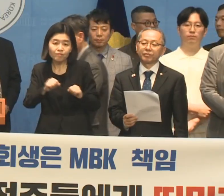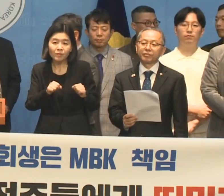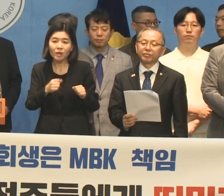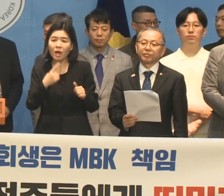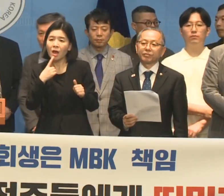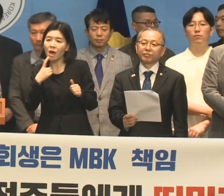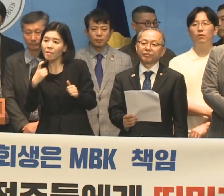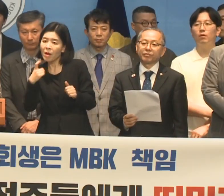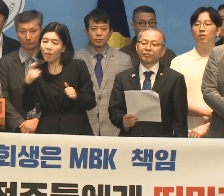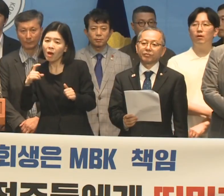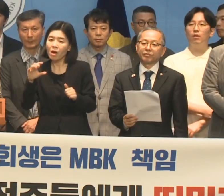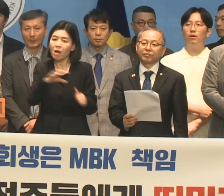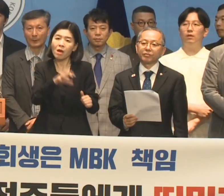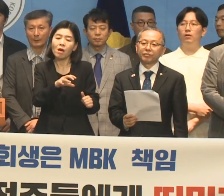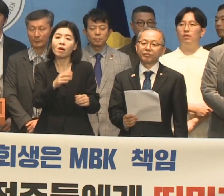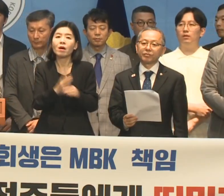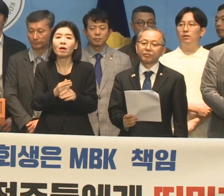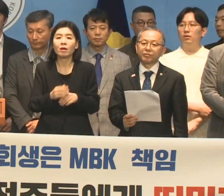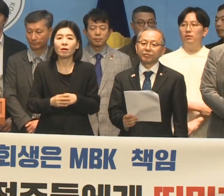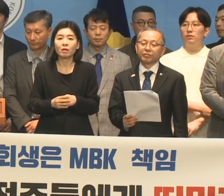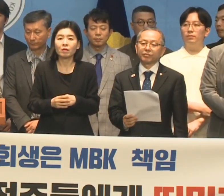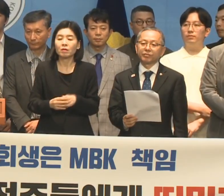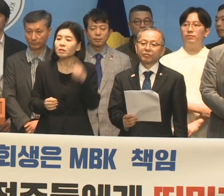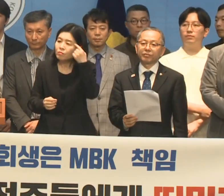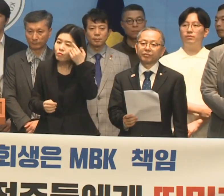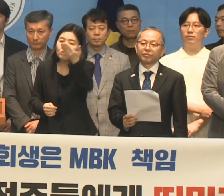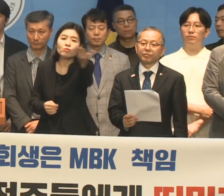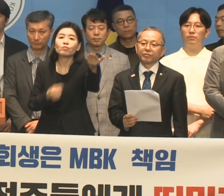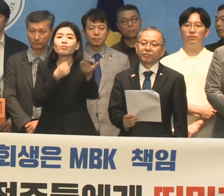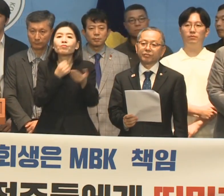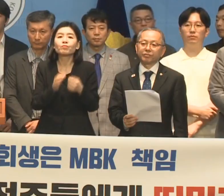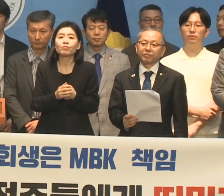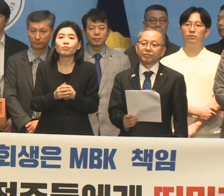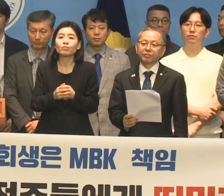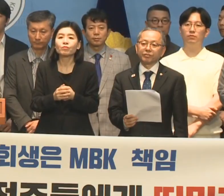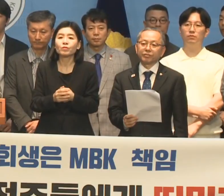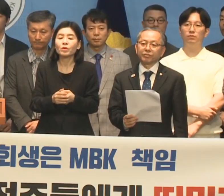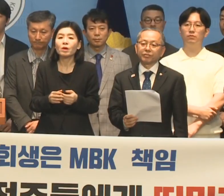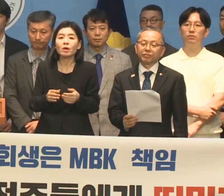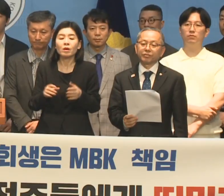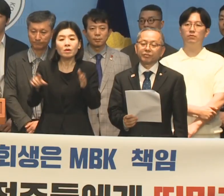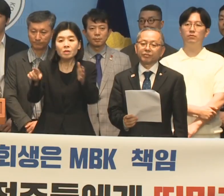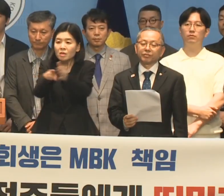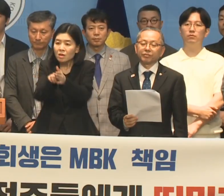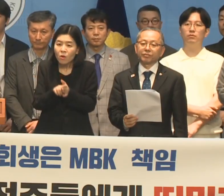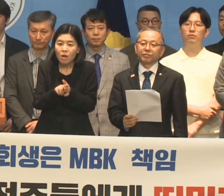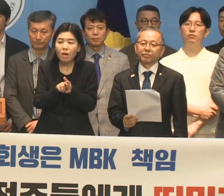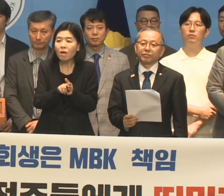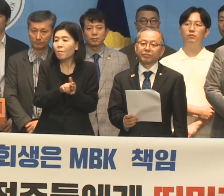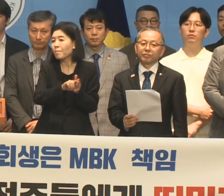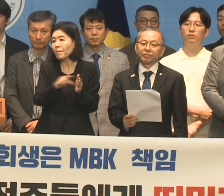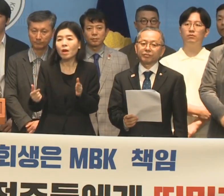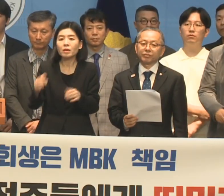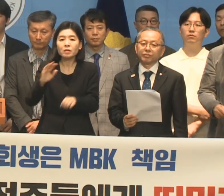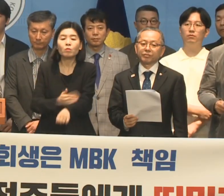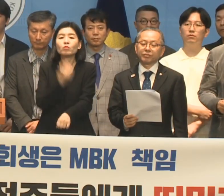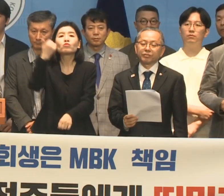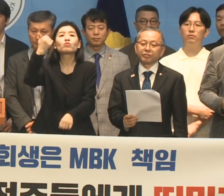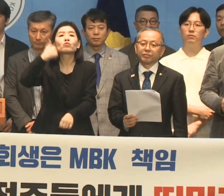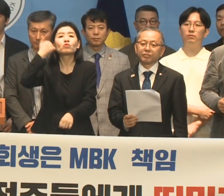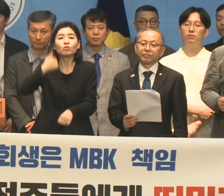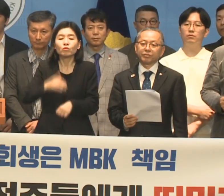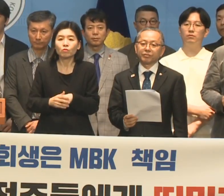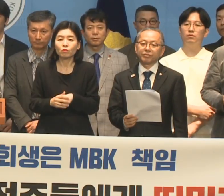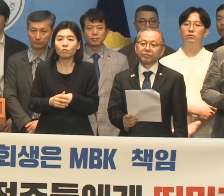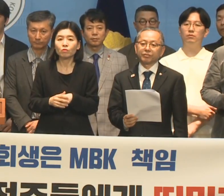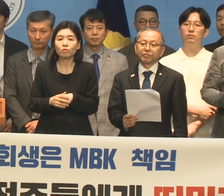협박하고 있습니다. 여기에서 묻고 싶습니다. 누가 신뢰관계를 먼저 저버렸나요? 더